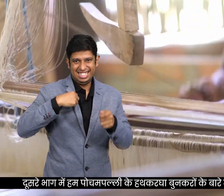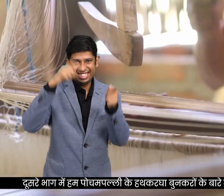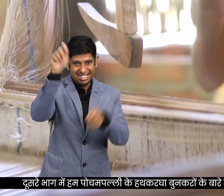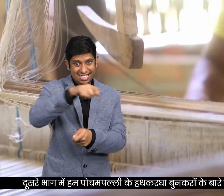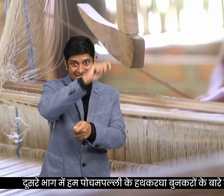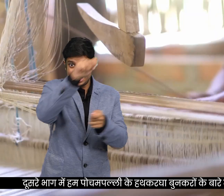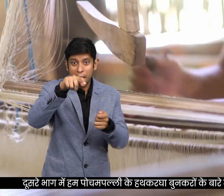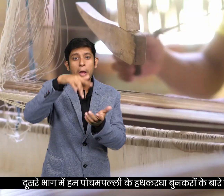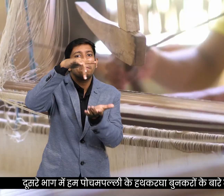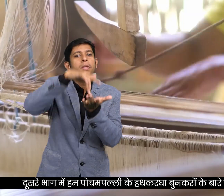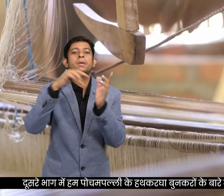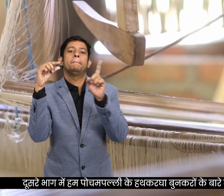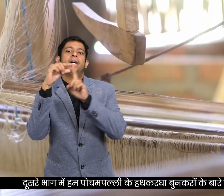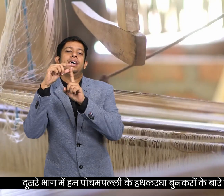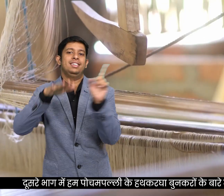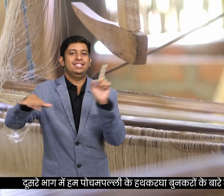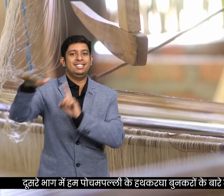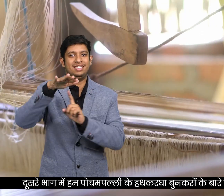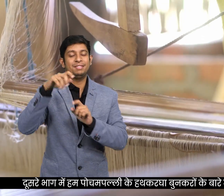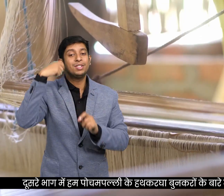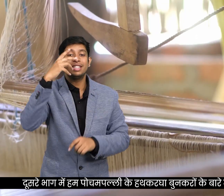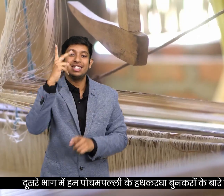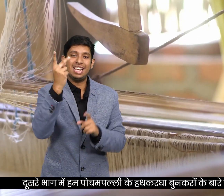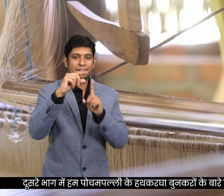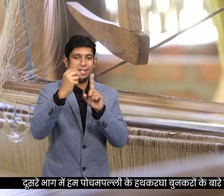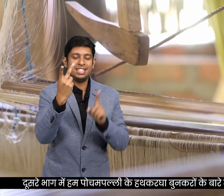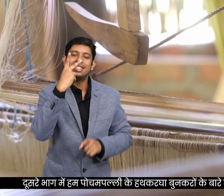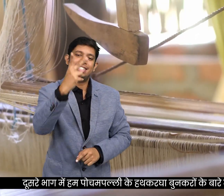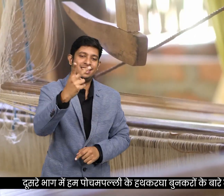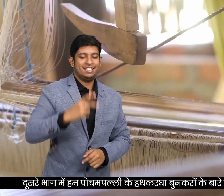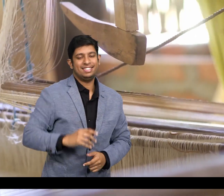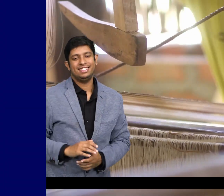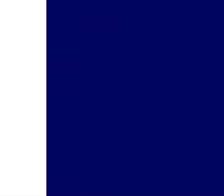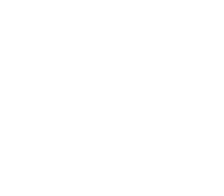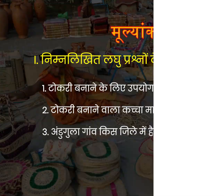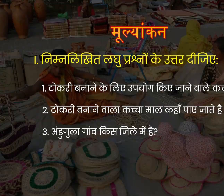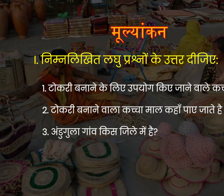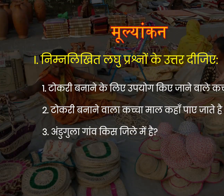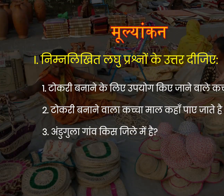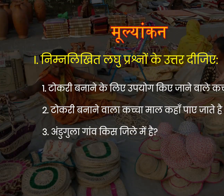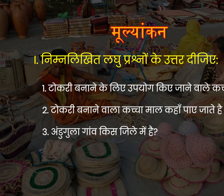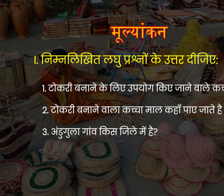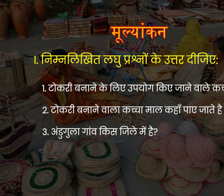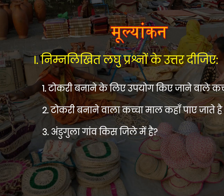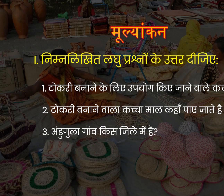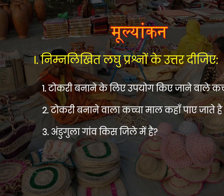बारे में जानेंगे। धन्यवाद।